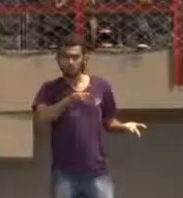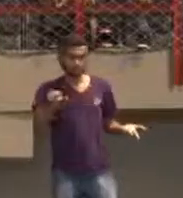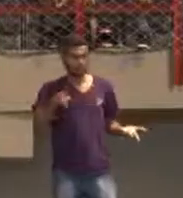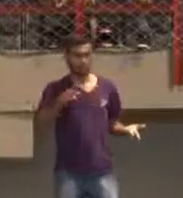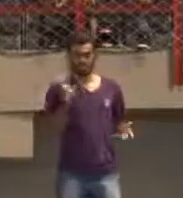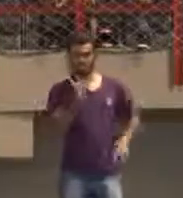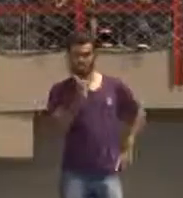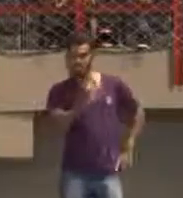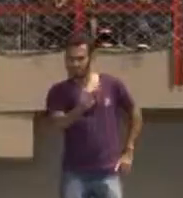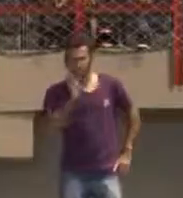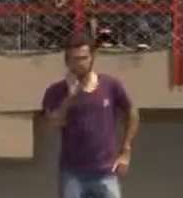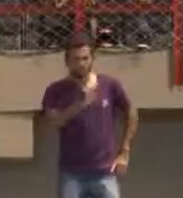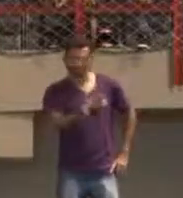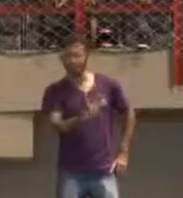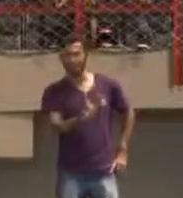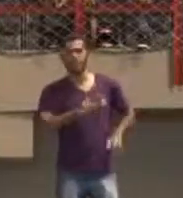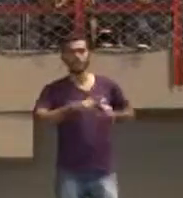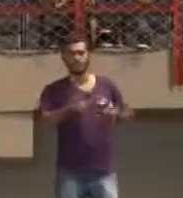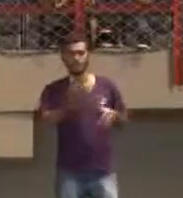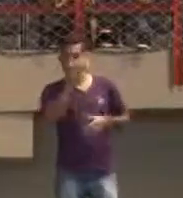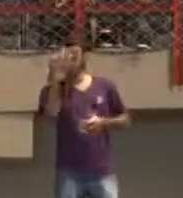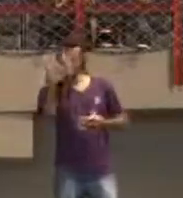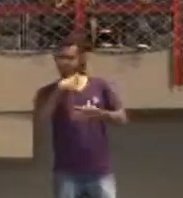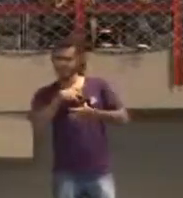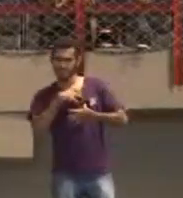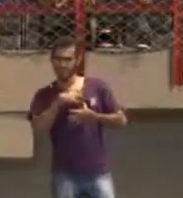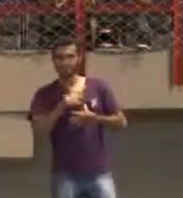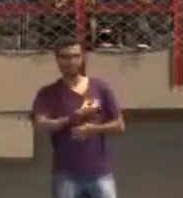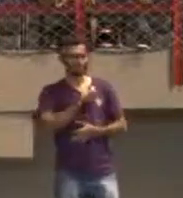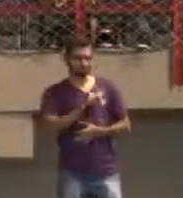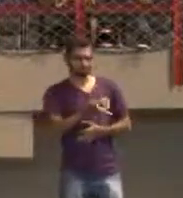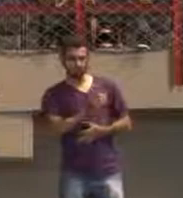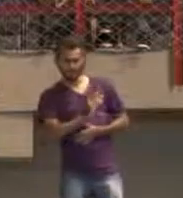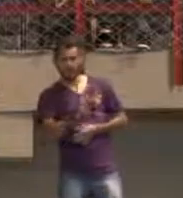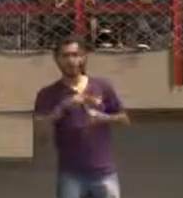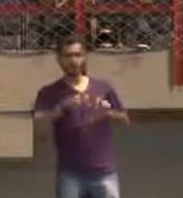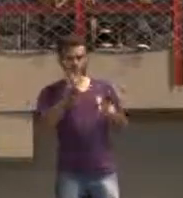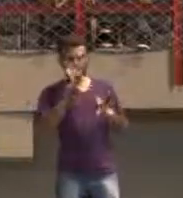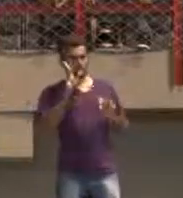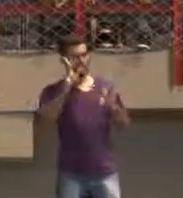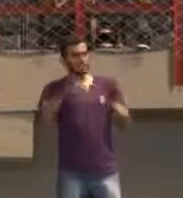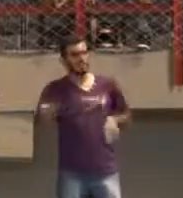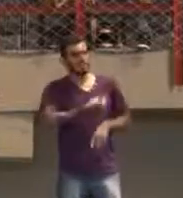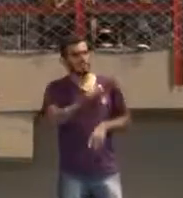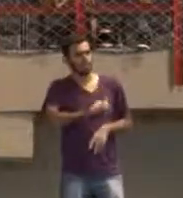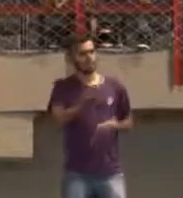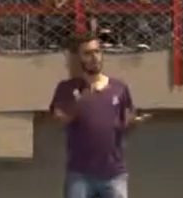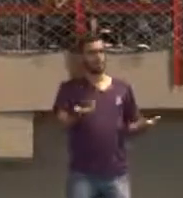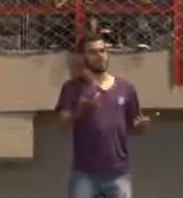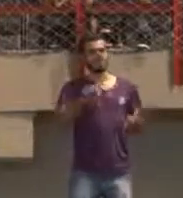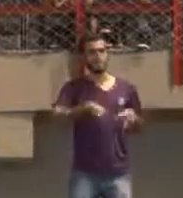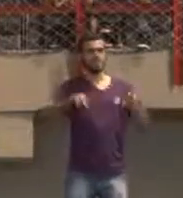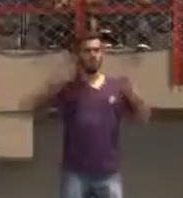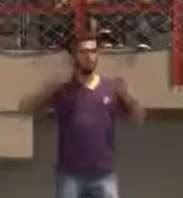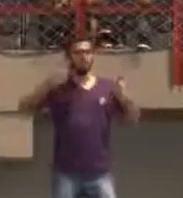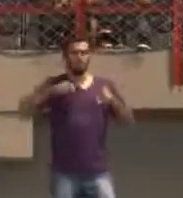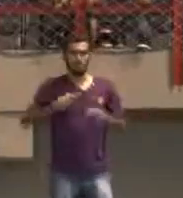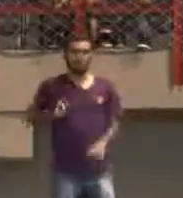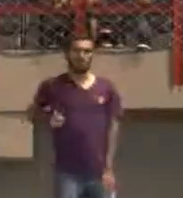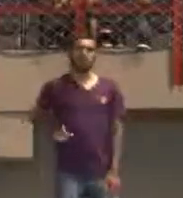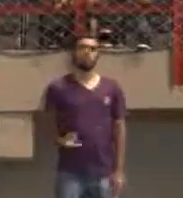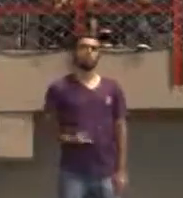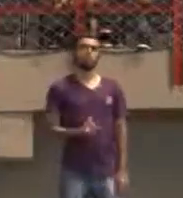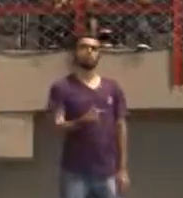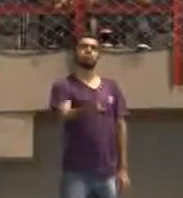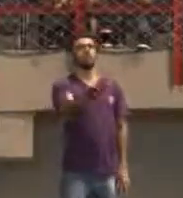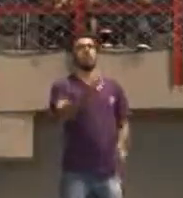pessoa sente. Não está lá, mas está. E é um tema eterno, porque o ser humano é